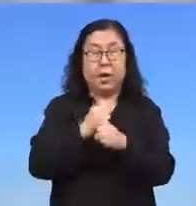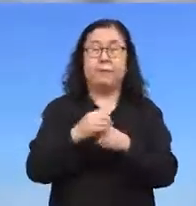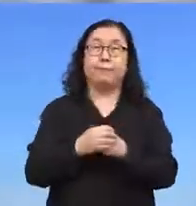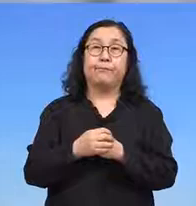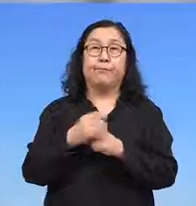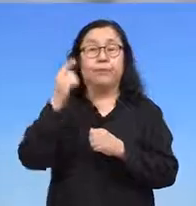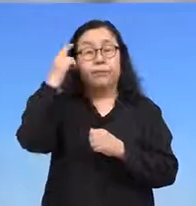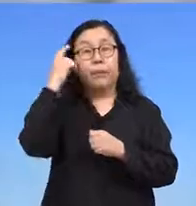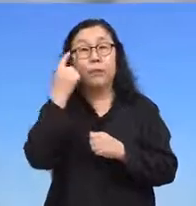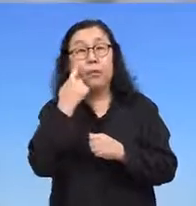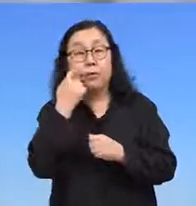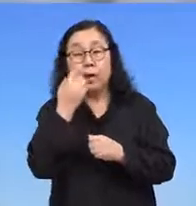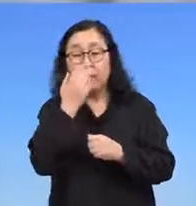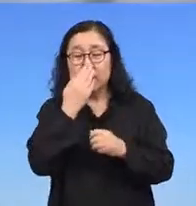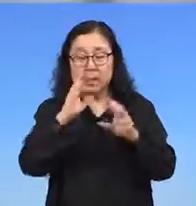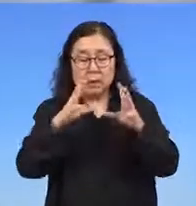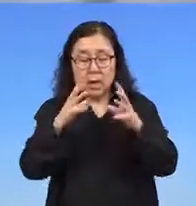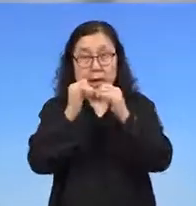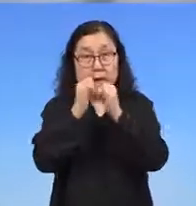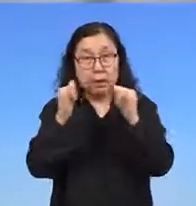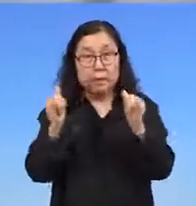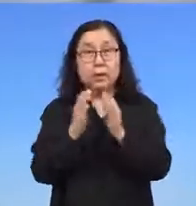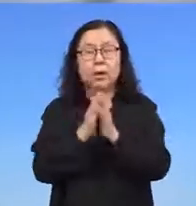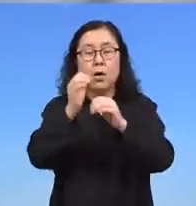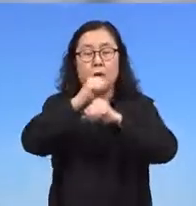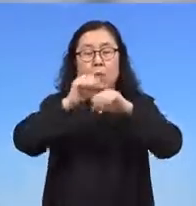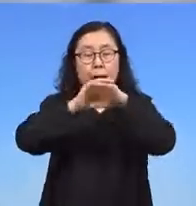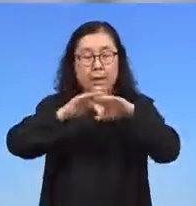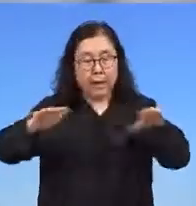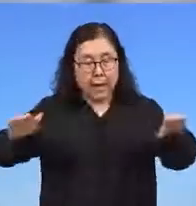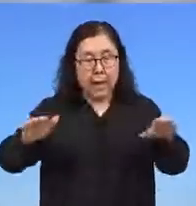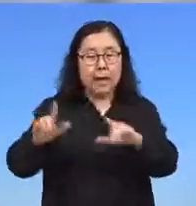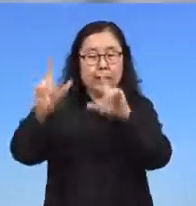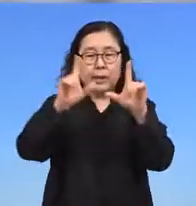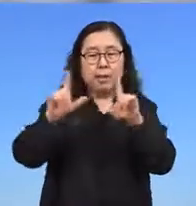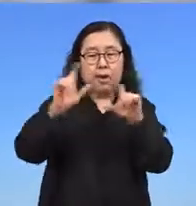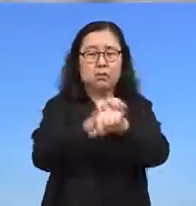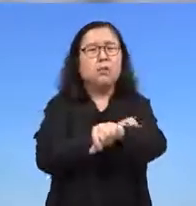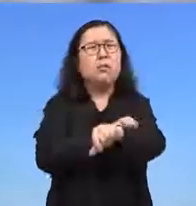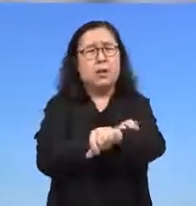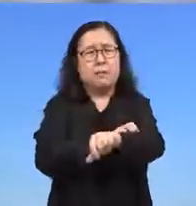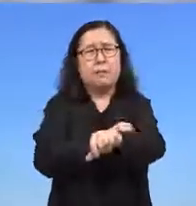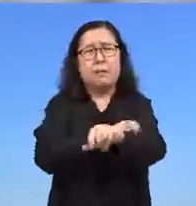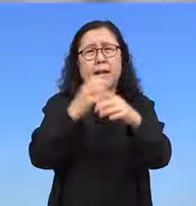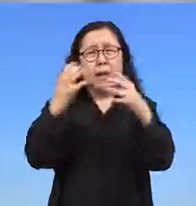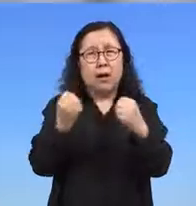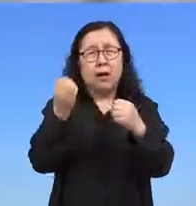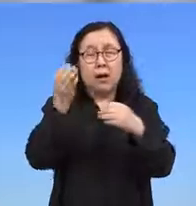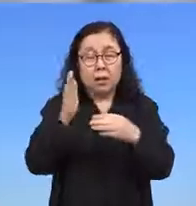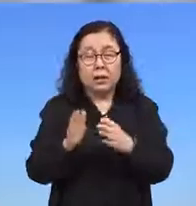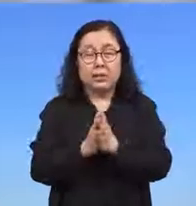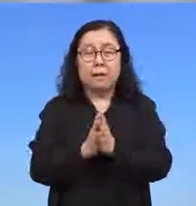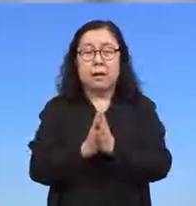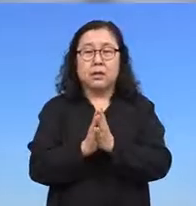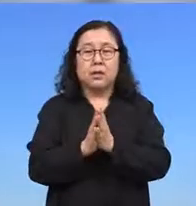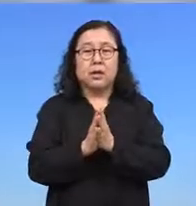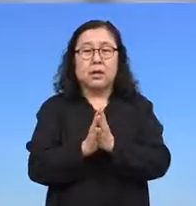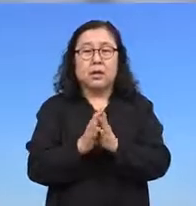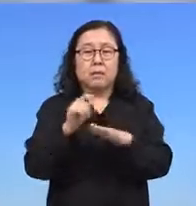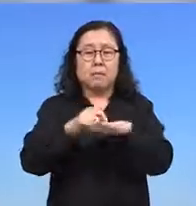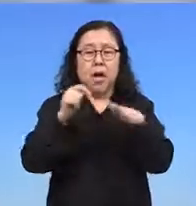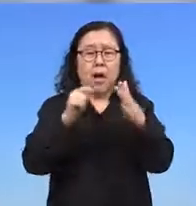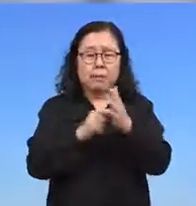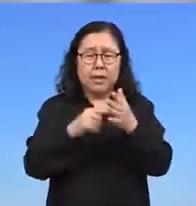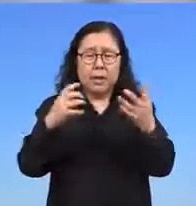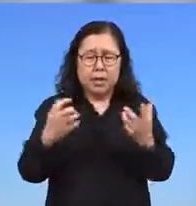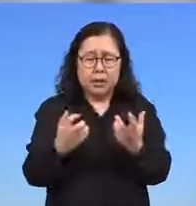여러분, 한번 생각을 해보십시오. 지금 이스라엘 백성들은요, 비록 광야 생활이 좀 불편하다 하더라도 일생에서 제일 가슴 벅찬